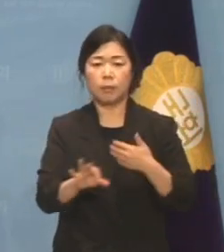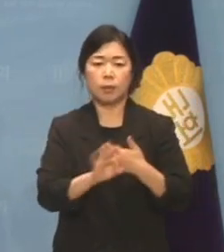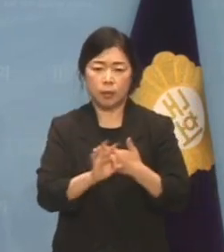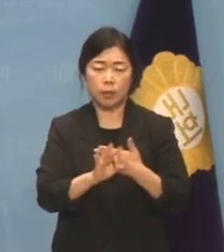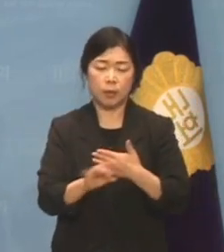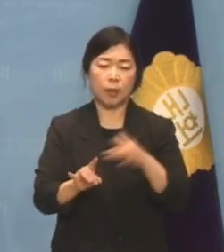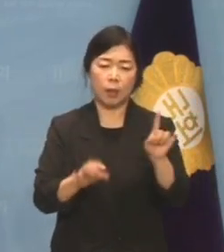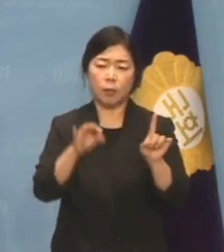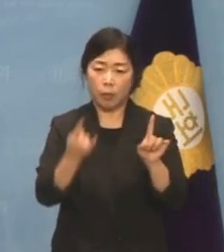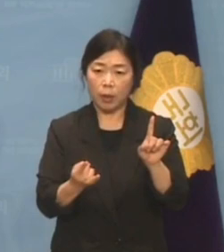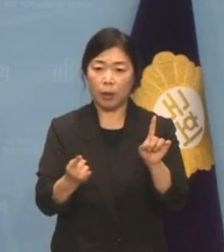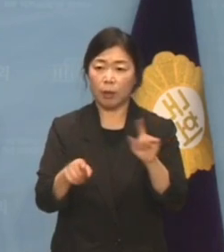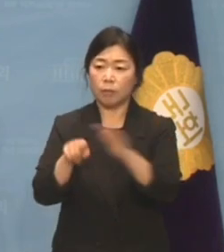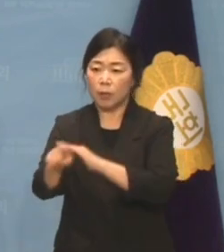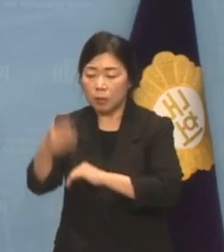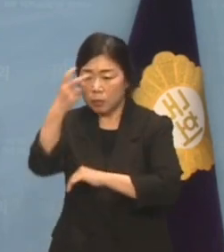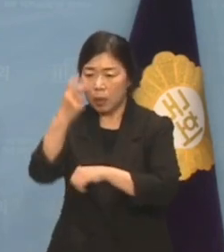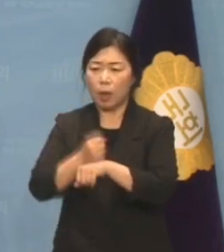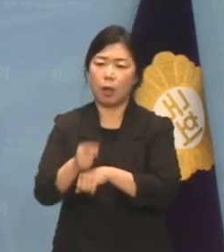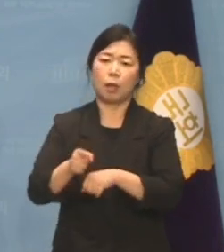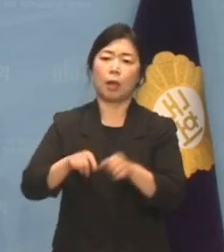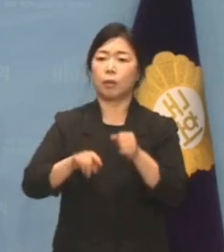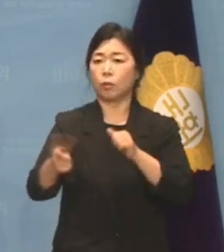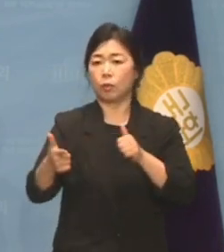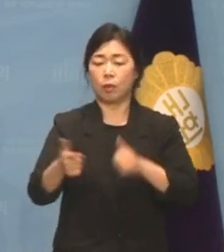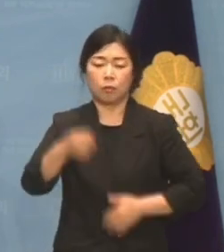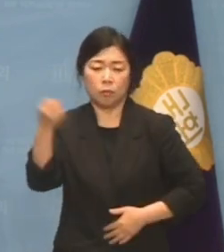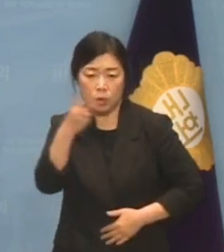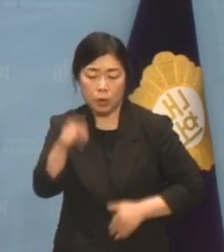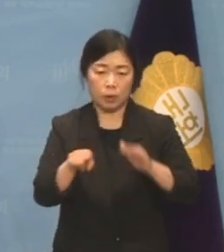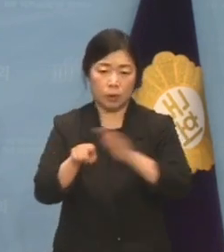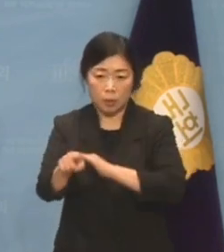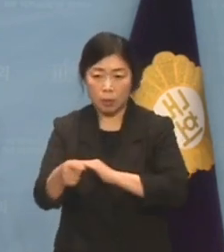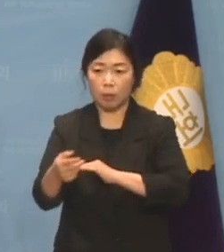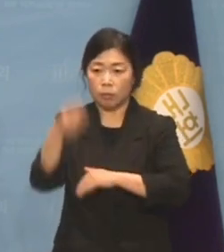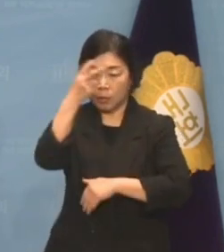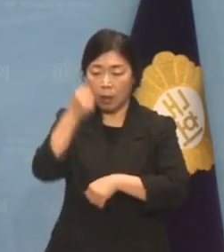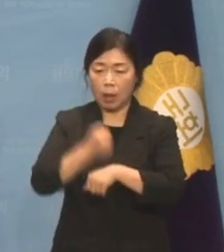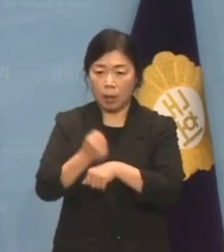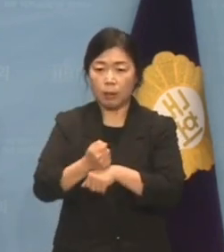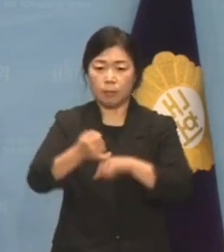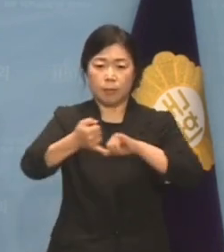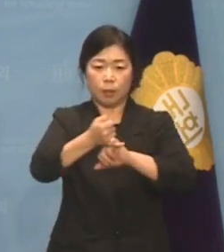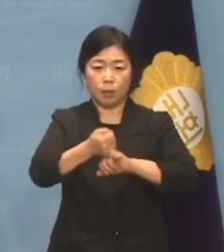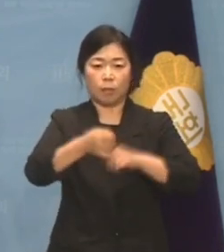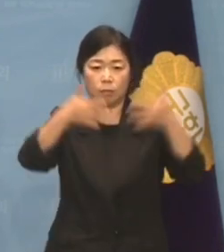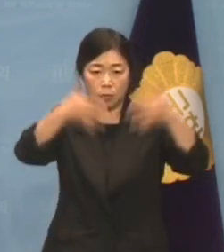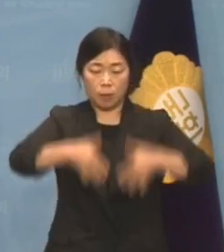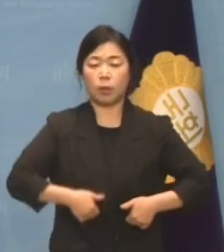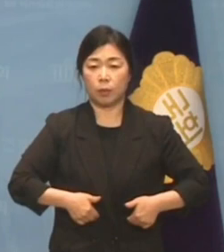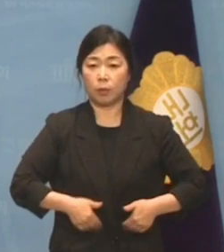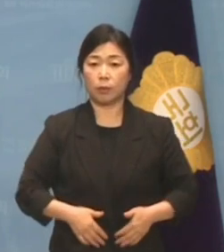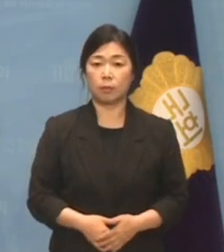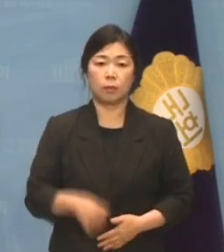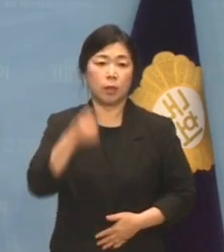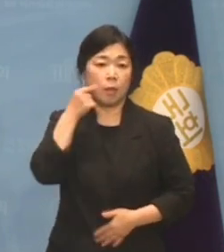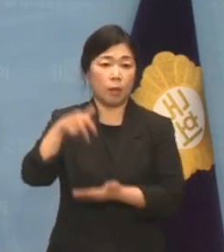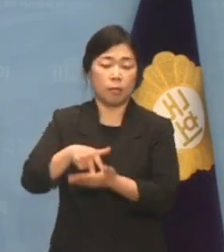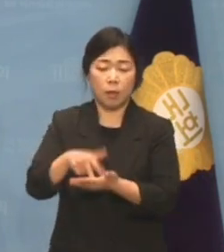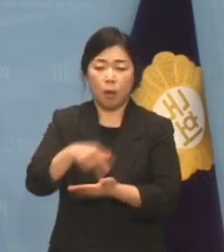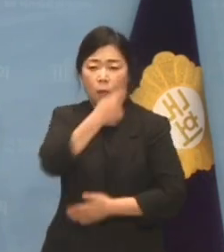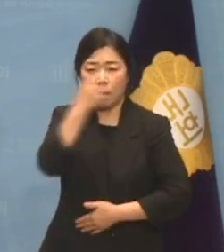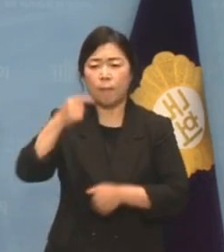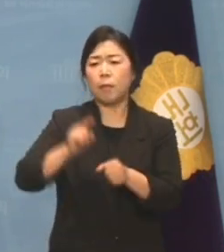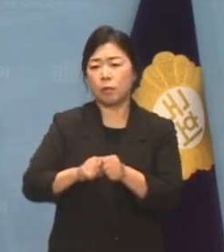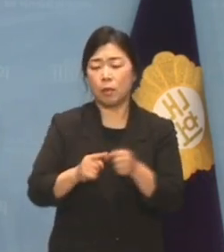아닌 수시로 방문 조사를 할수 있도록 약속받아야 한다. 일본의 입장을 단순하게 확인하는